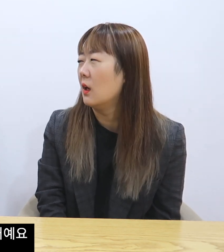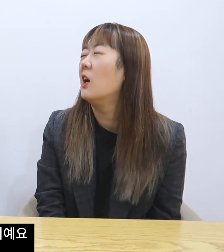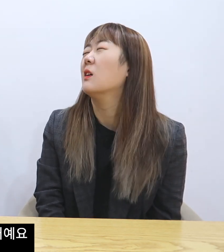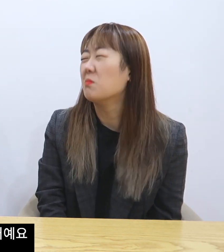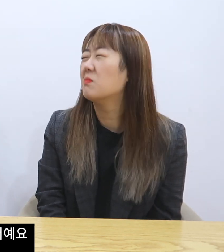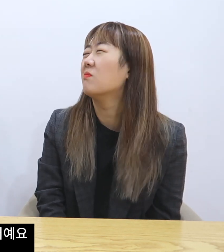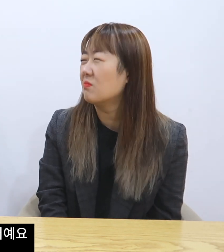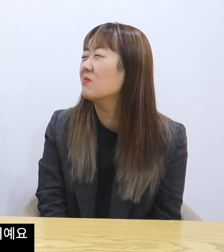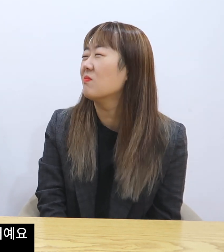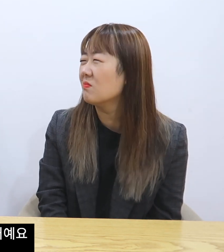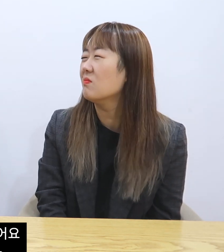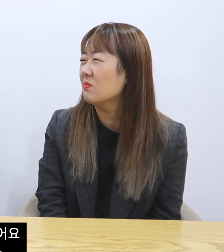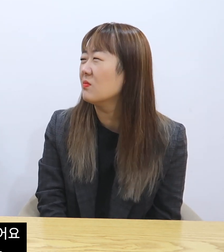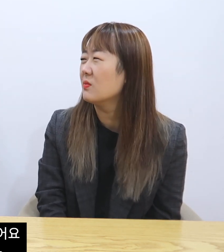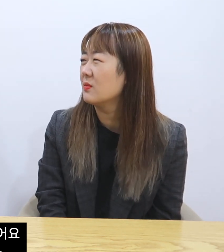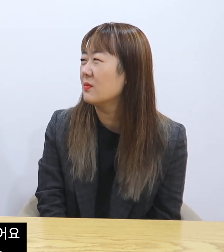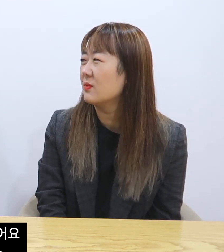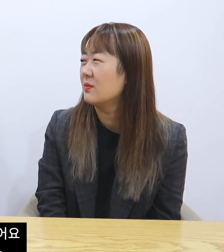방송 다시 들어갔죠.